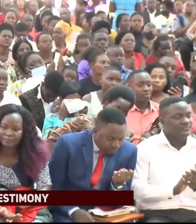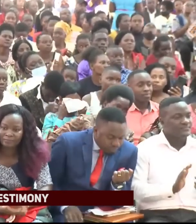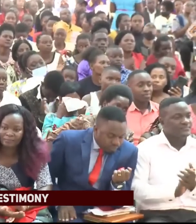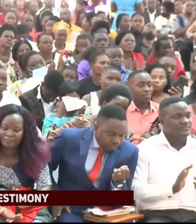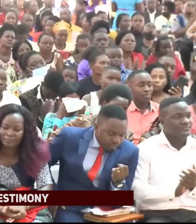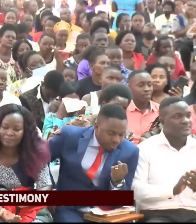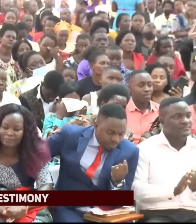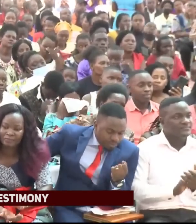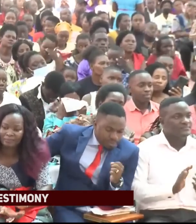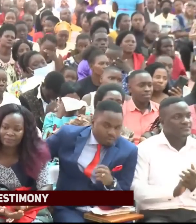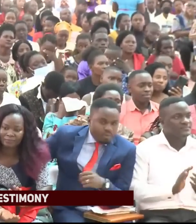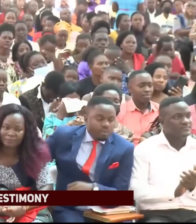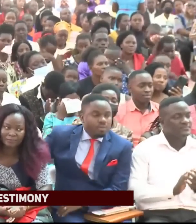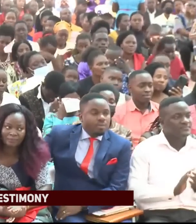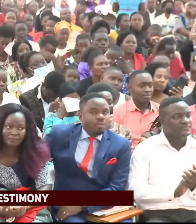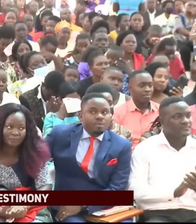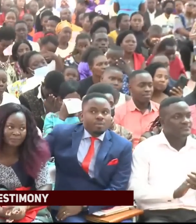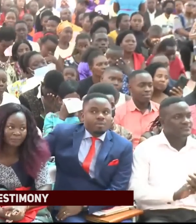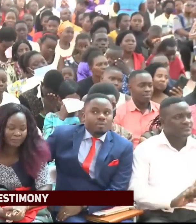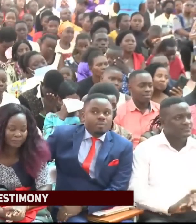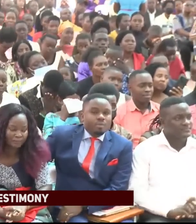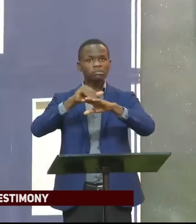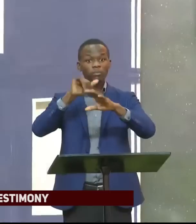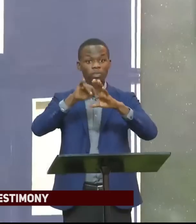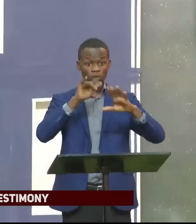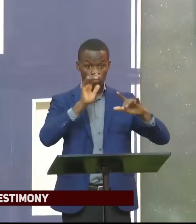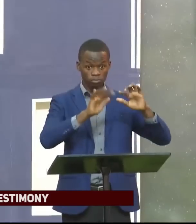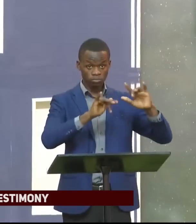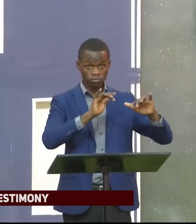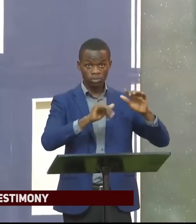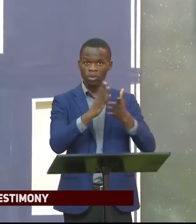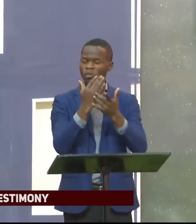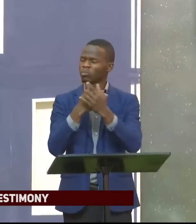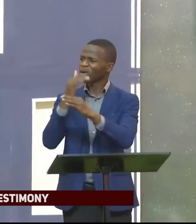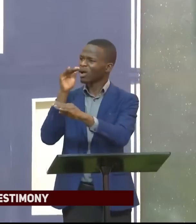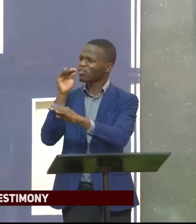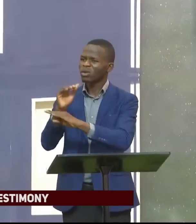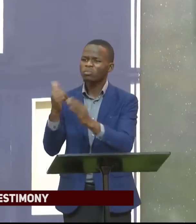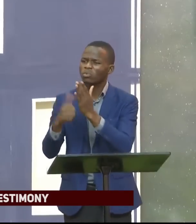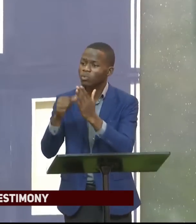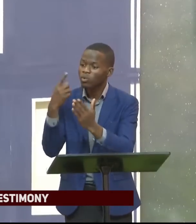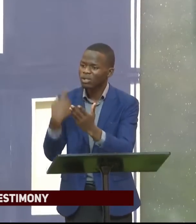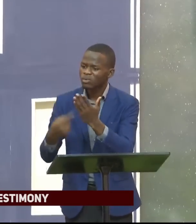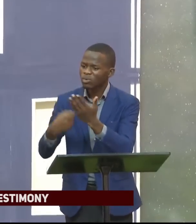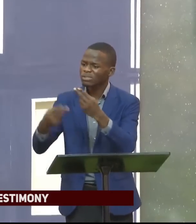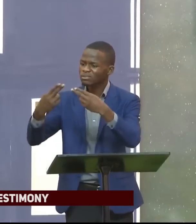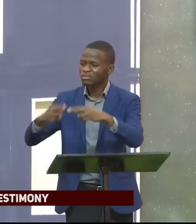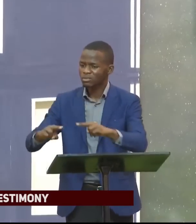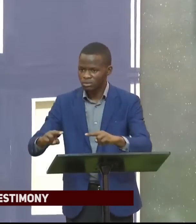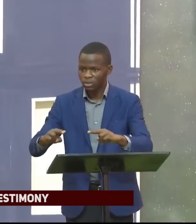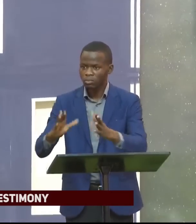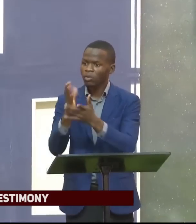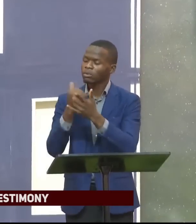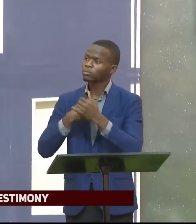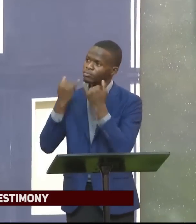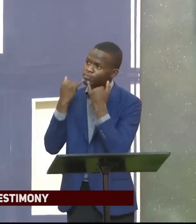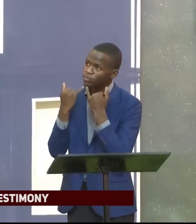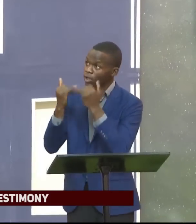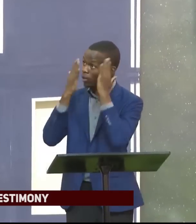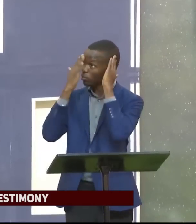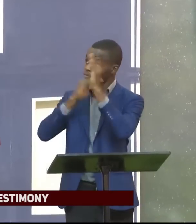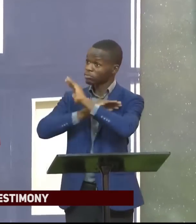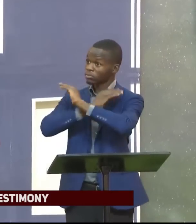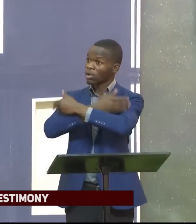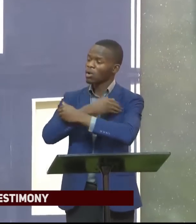Nansabira olunaku lumu yampitya mu ofiisi ye nambuuza kiki ekiganye. Ne mugamba Bishop